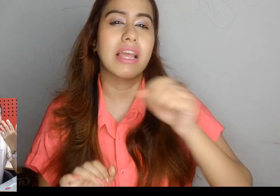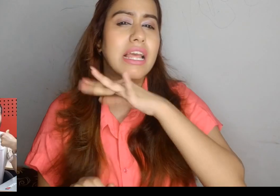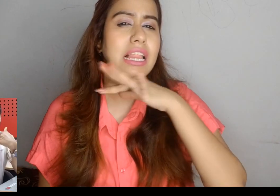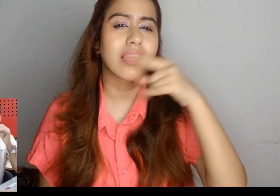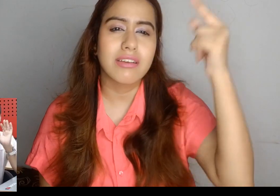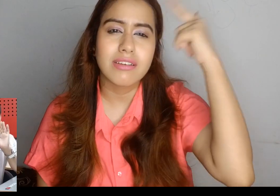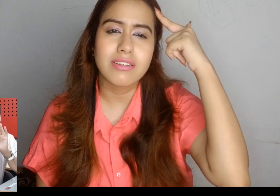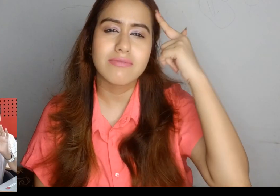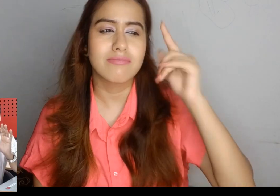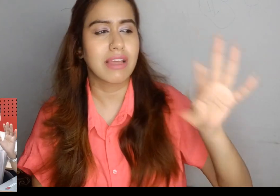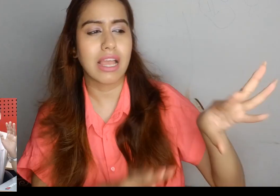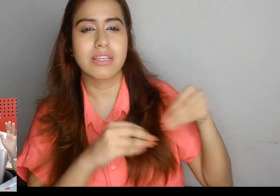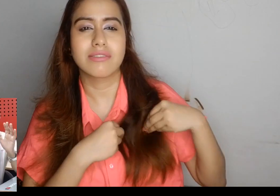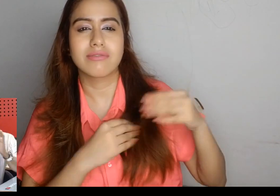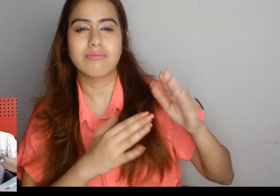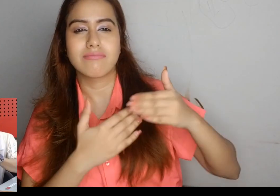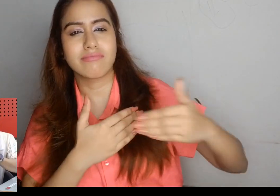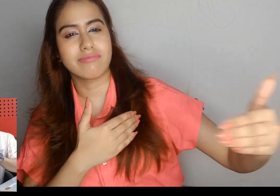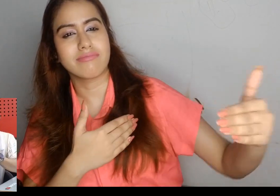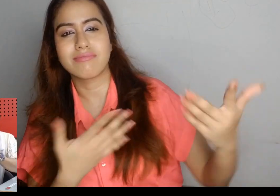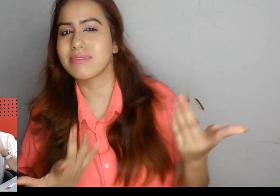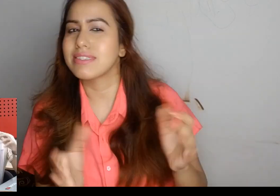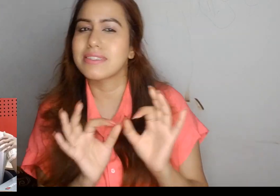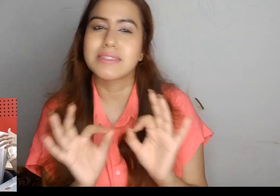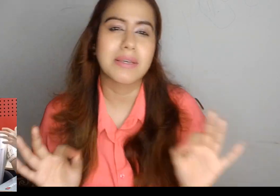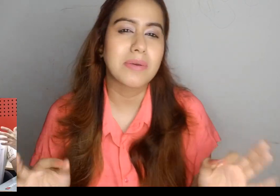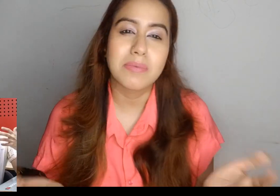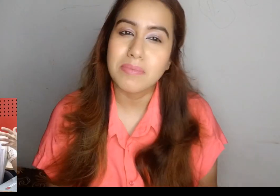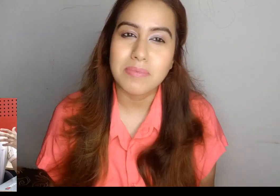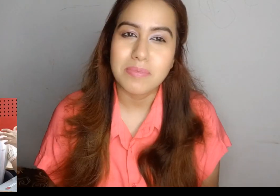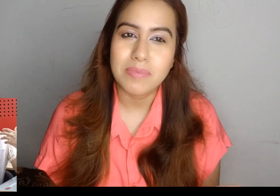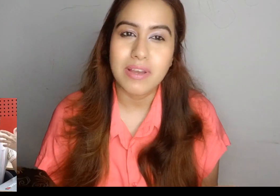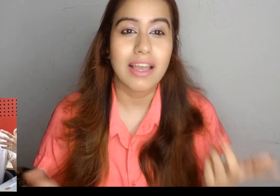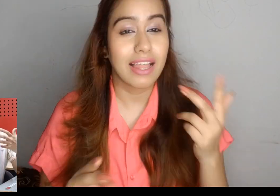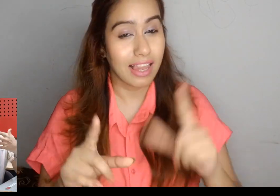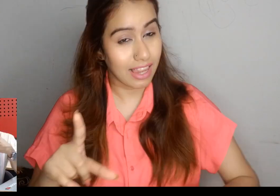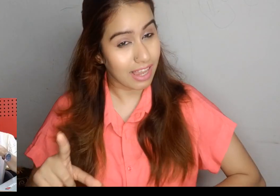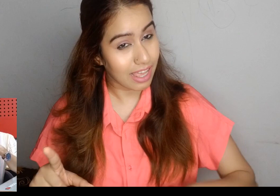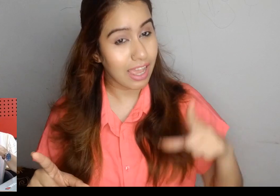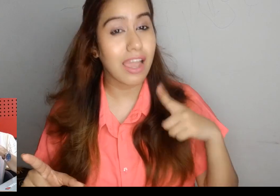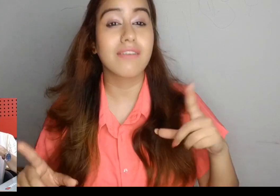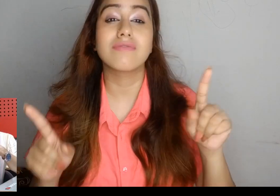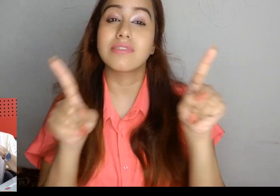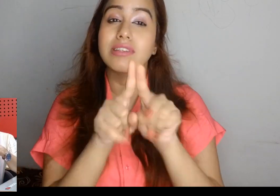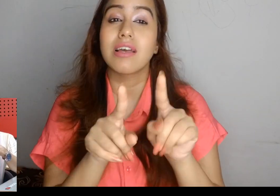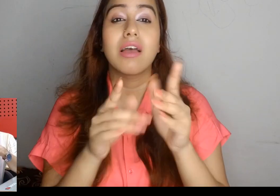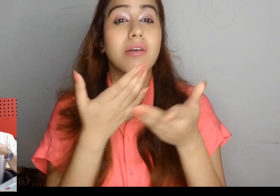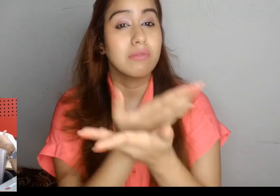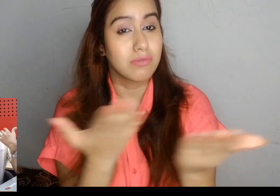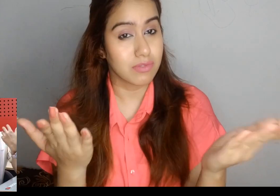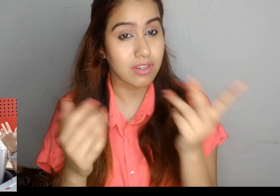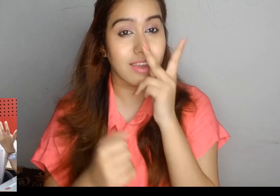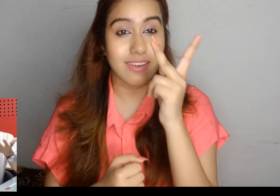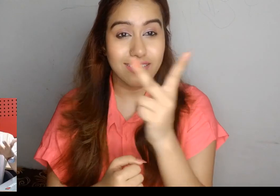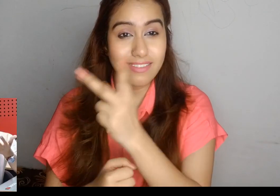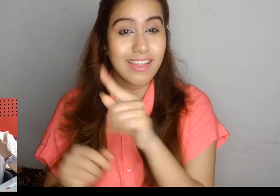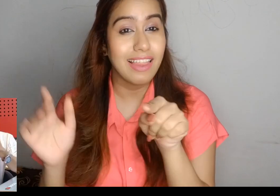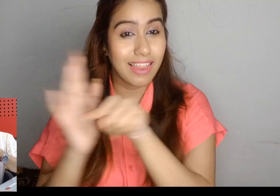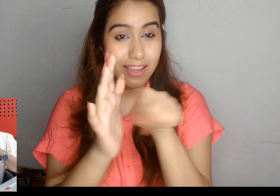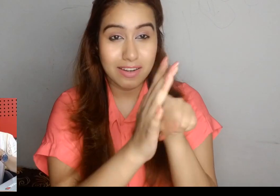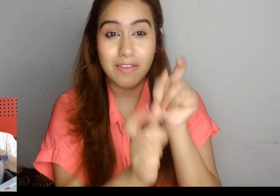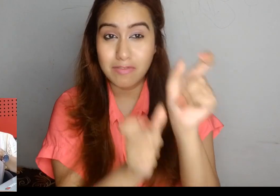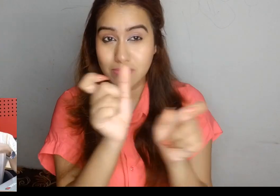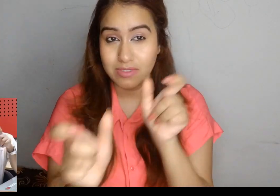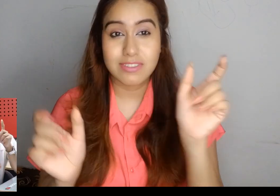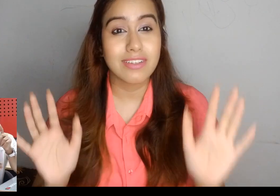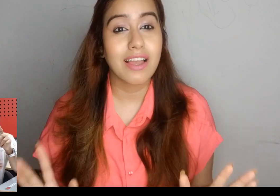जाता हूं, इनका कचरा एक्सेप्ट नहीं करता हूं। लाइफ में बहुत लोग आपको उकसाने की कोशिश करेंगे, आपको गलत रास्ते पर चलाने